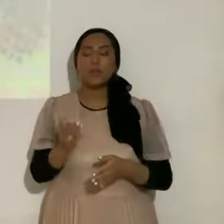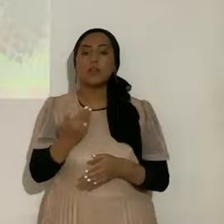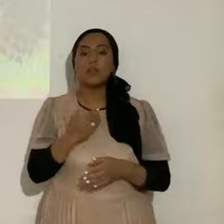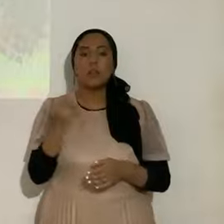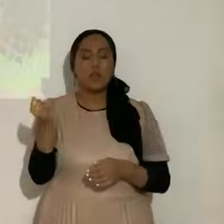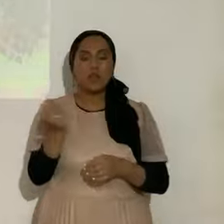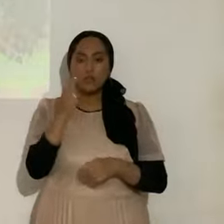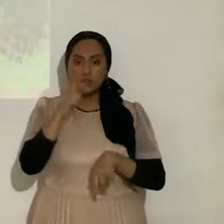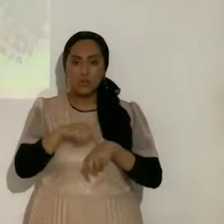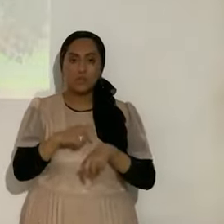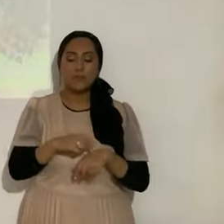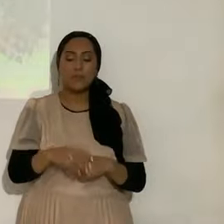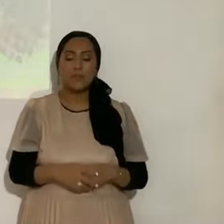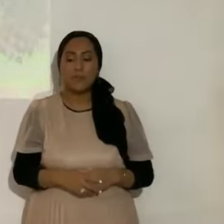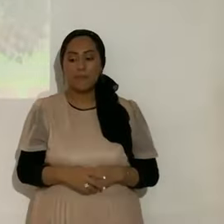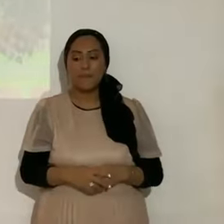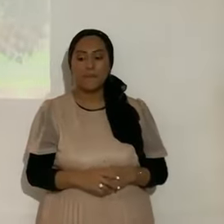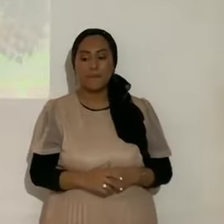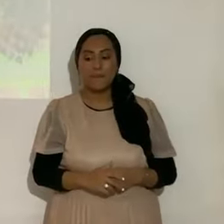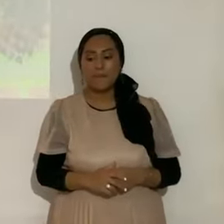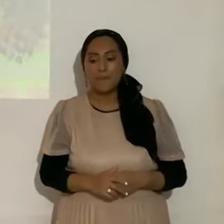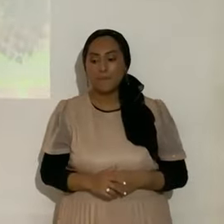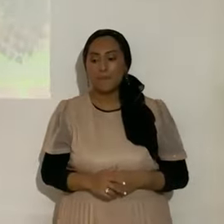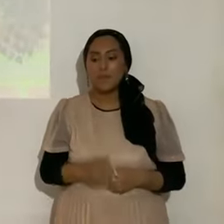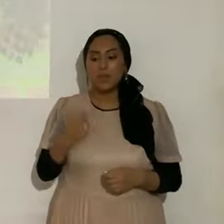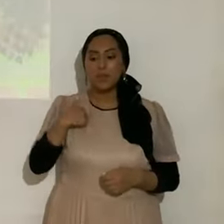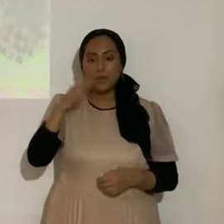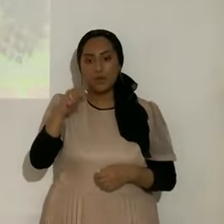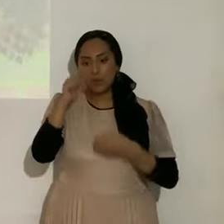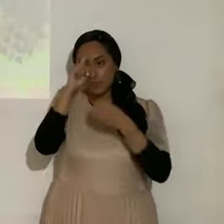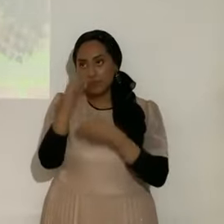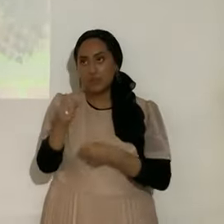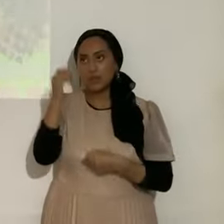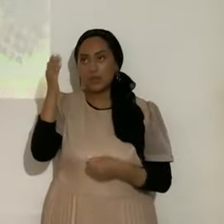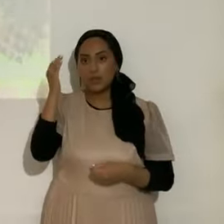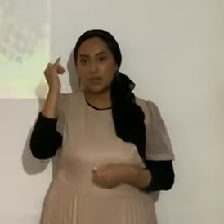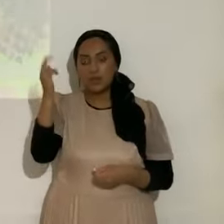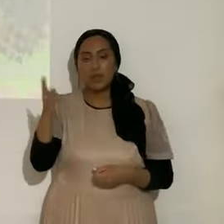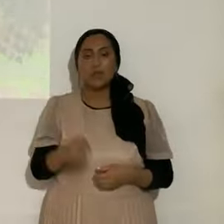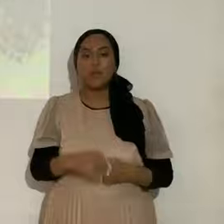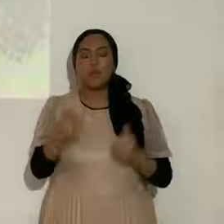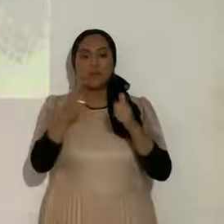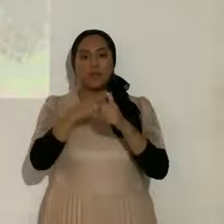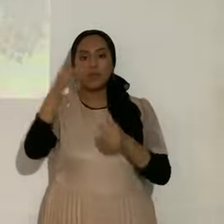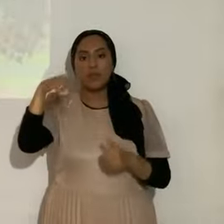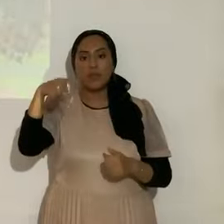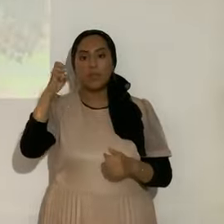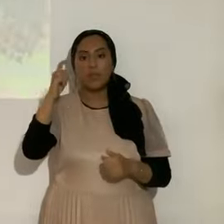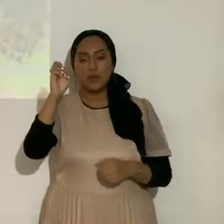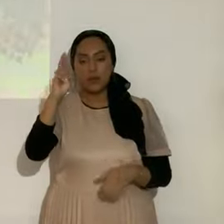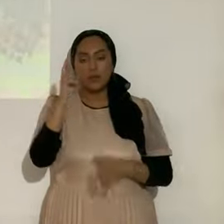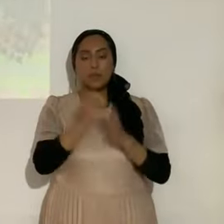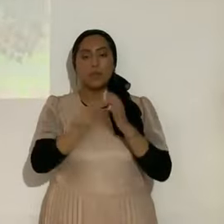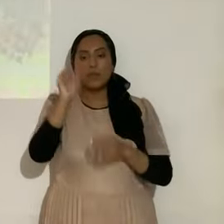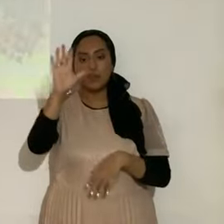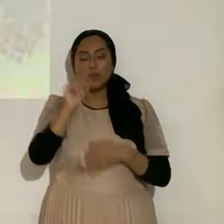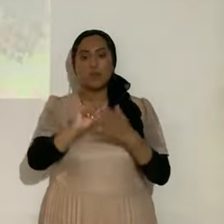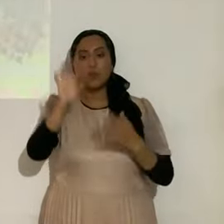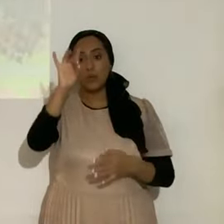todo tiempo en las enseñanzas, en las ministraciones. Que debemos de confiar en Yahweh. Primera de Pedro, capítulo 5, verso 8, dice